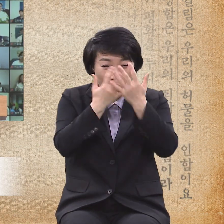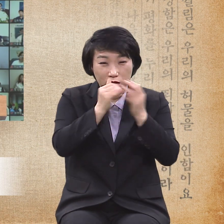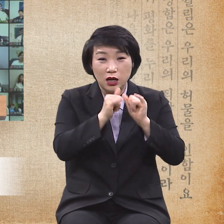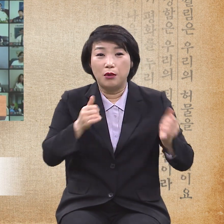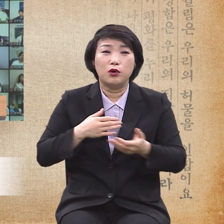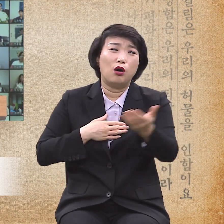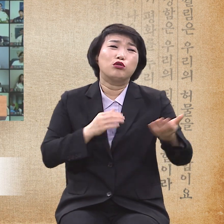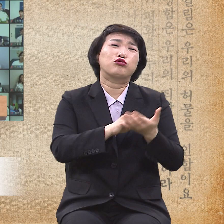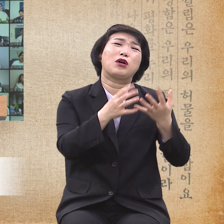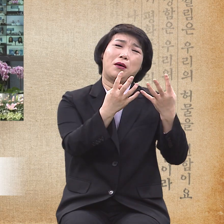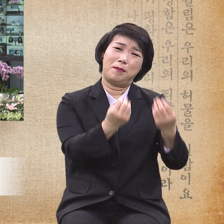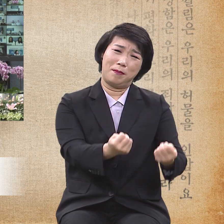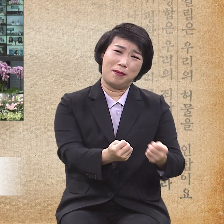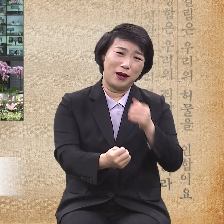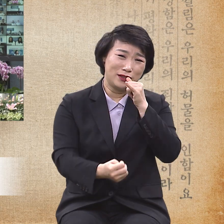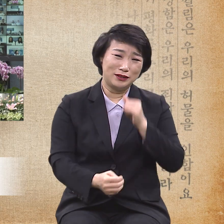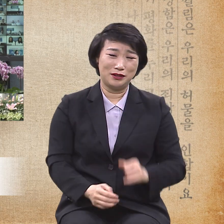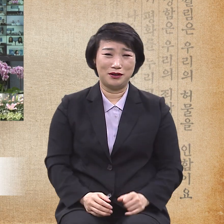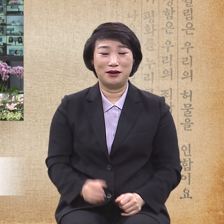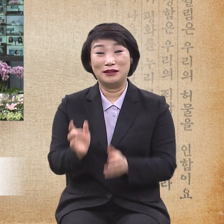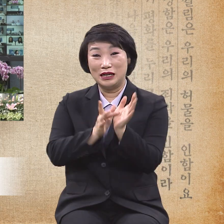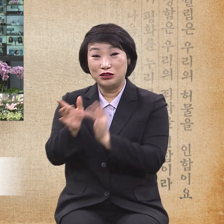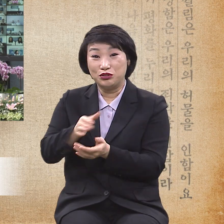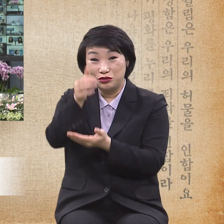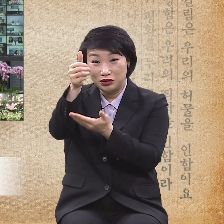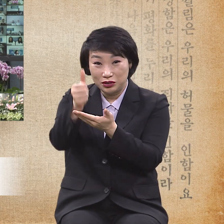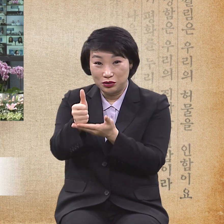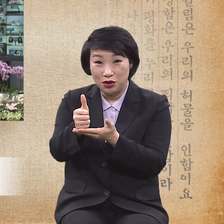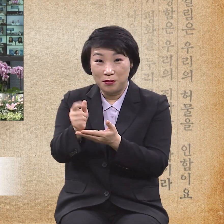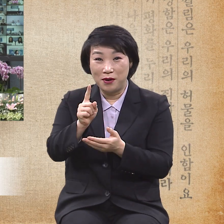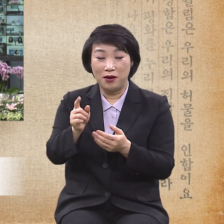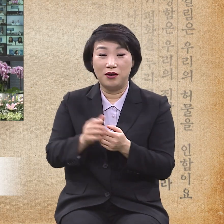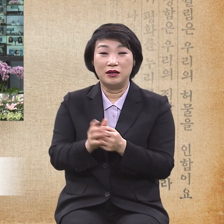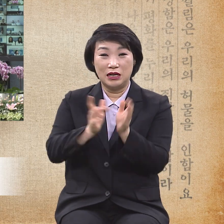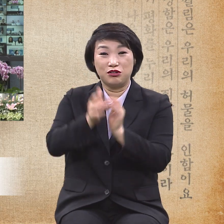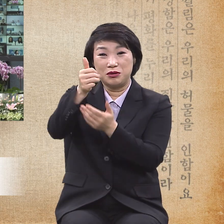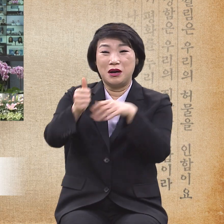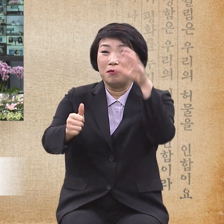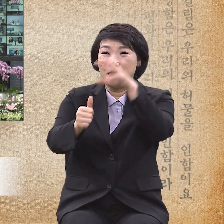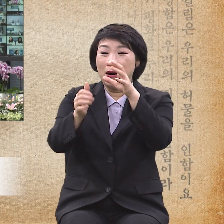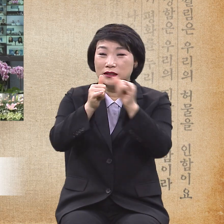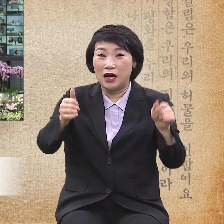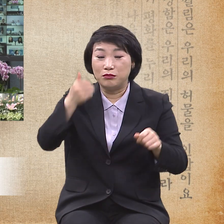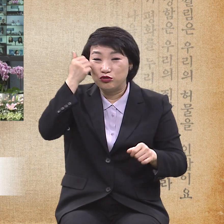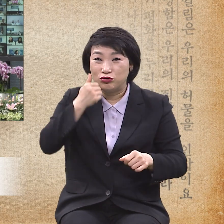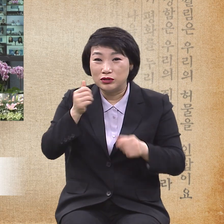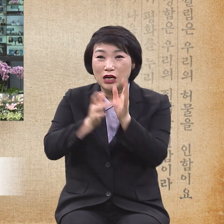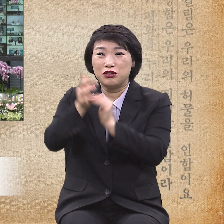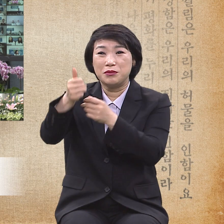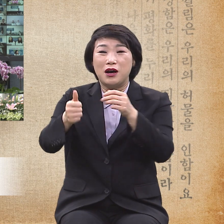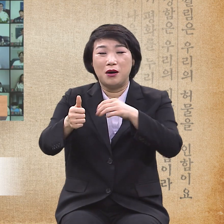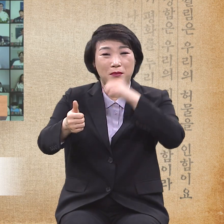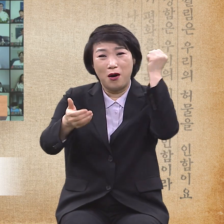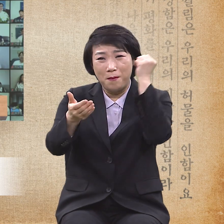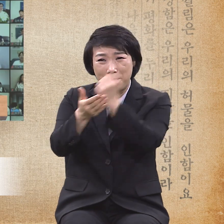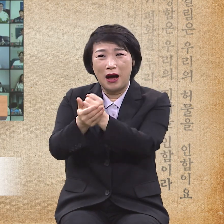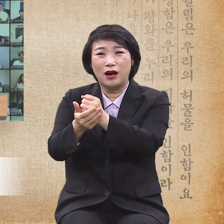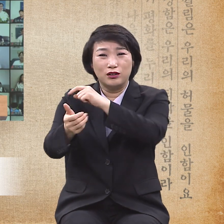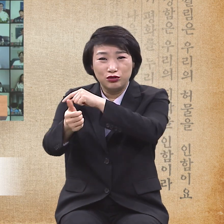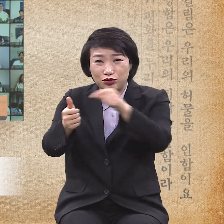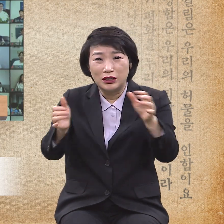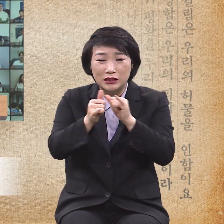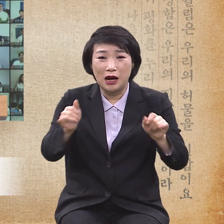사람이 얼마나 많으냐. 예수 그리스도는 자신을 핍박하는 자도 죽인 자도